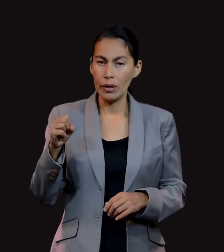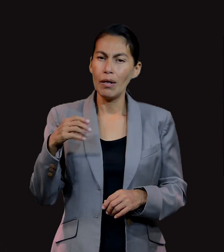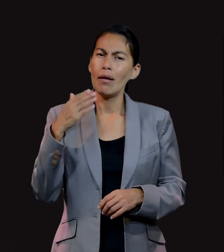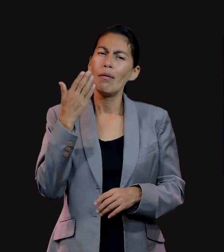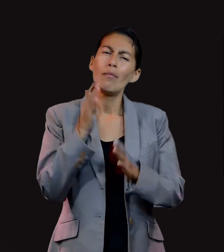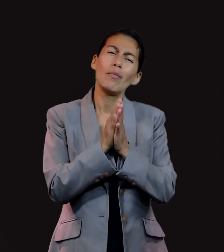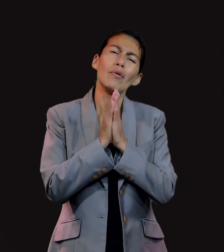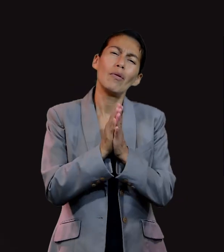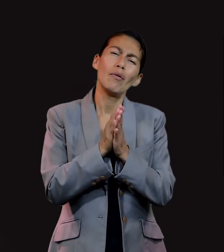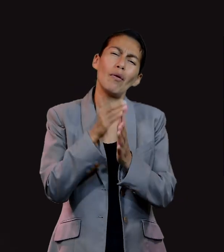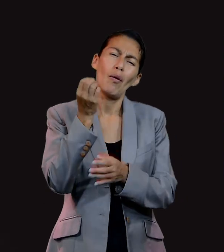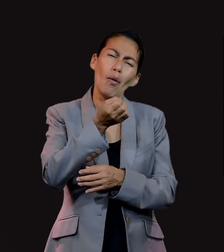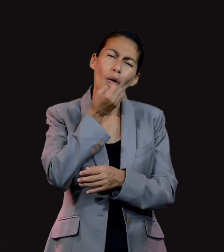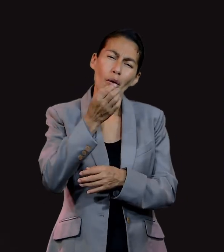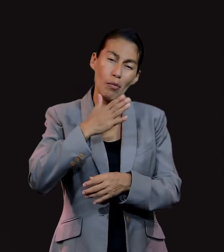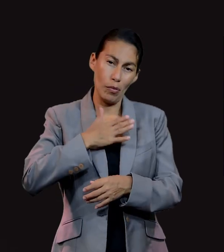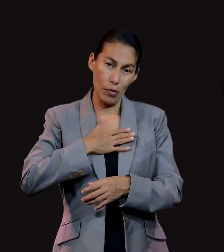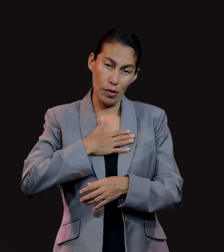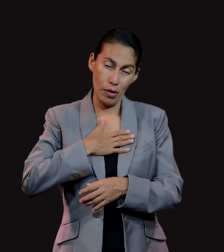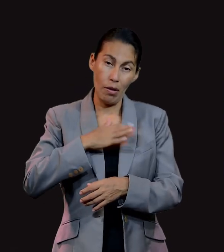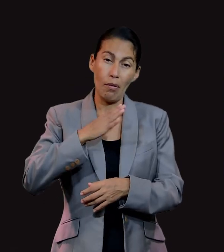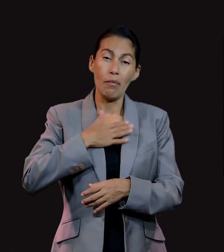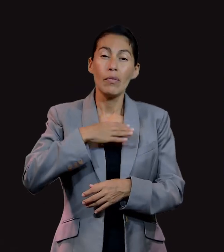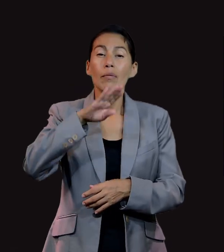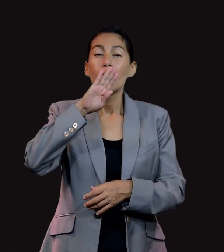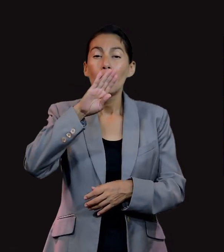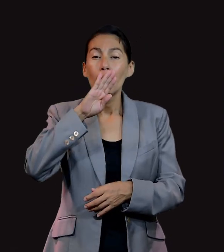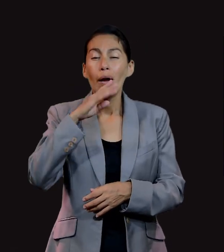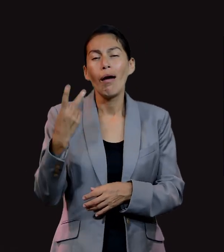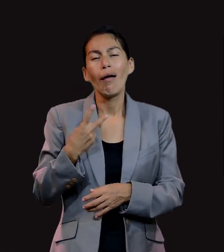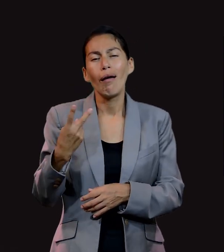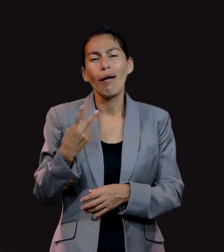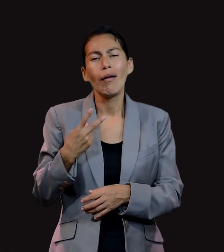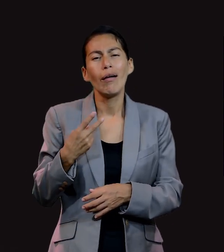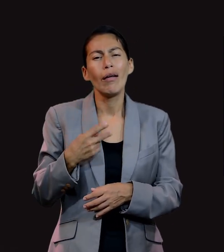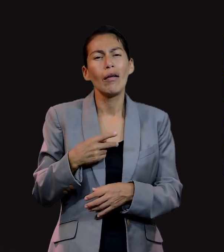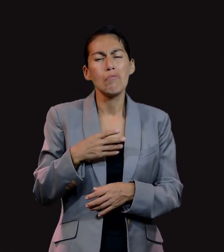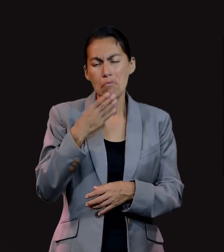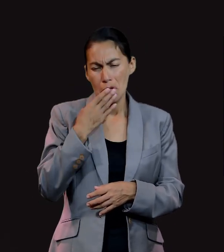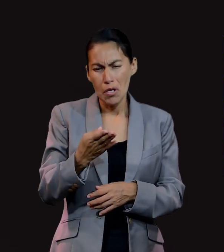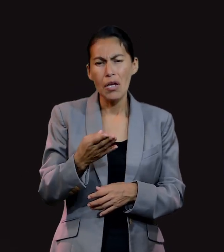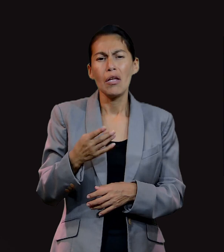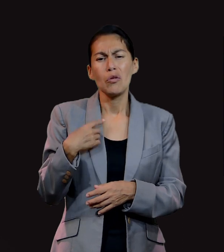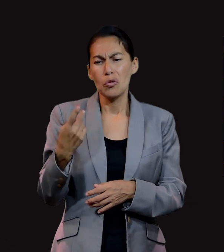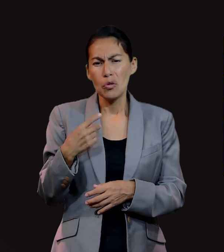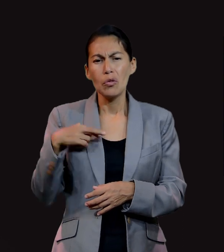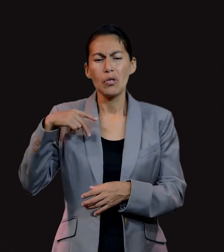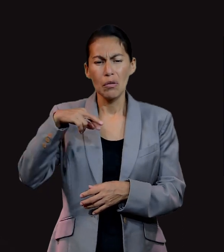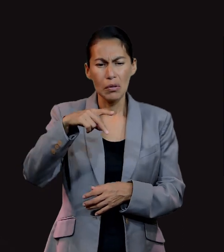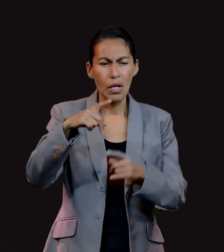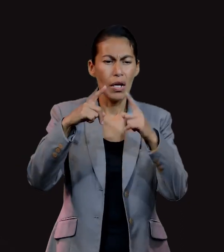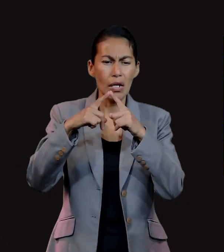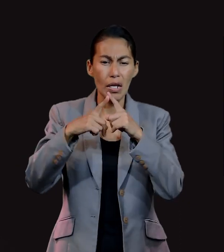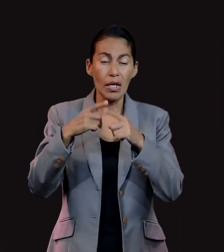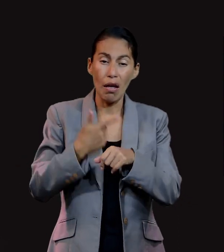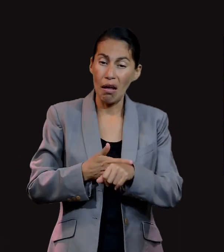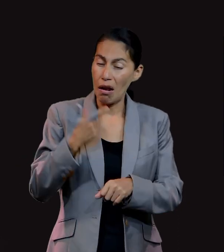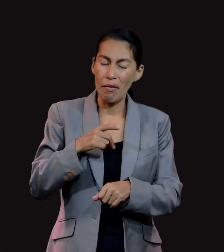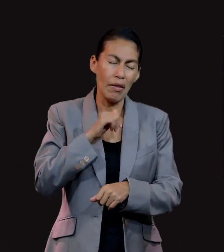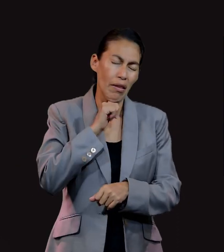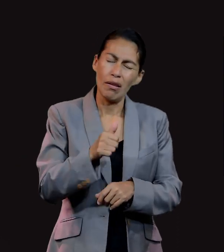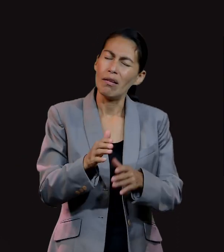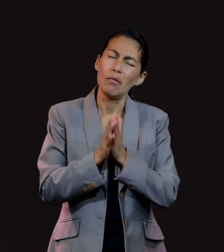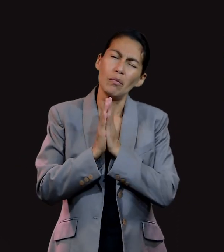Y por mí Que Dios nos sane Y que no sea nada grave Gracias Que podamos caminar Para ir a su santo